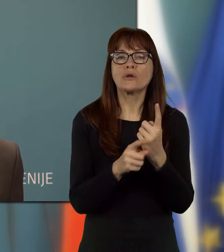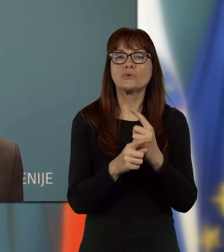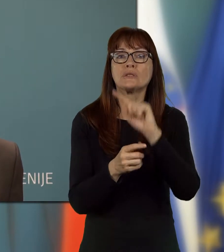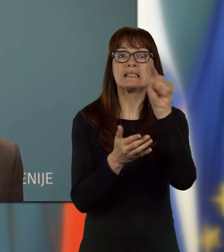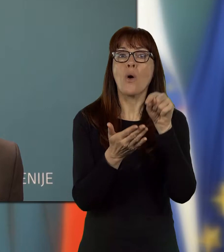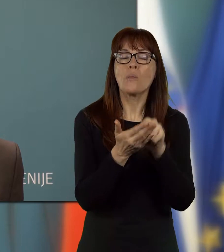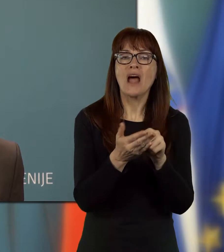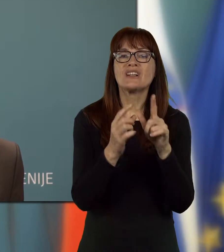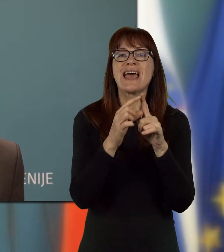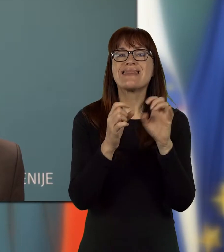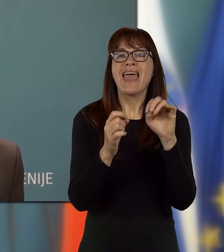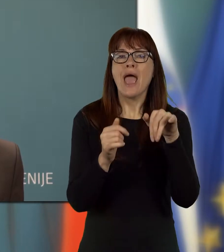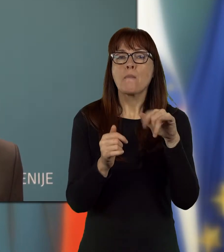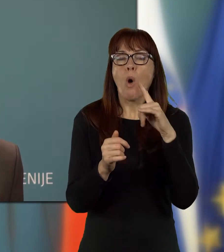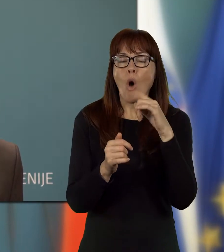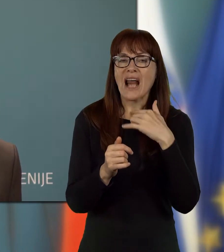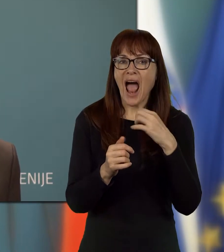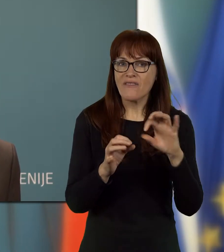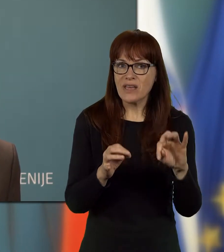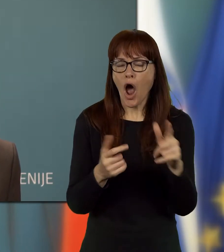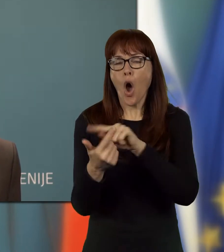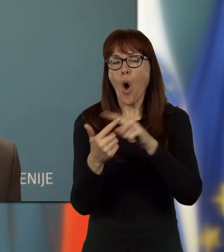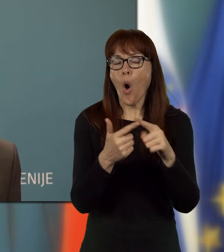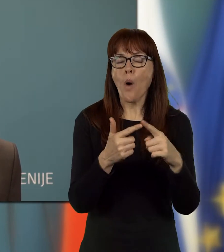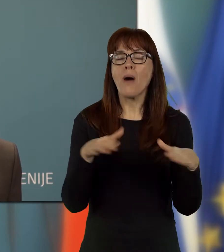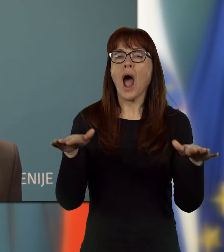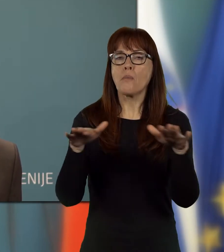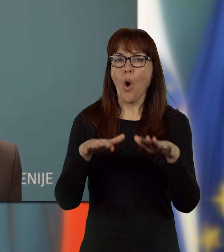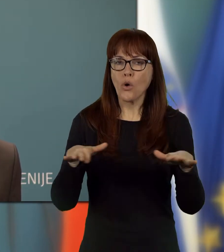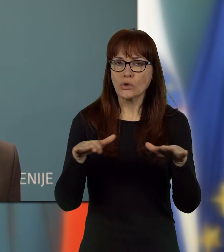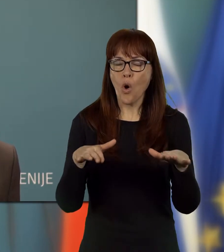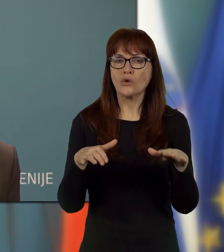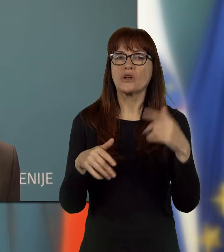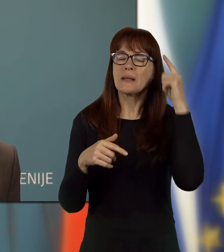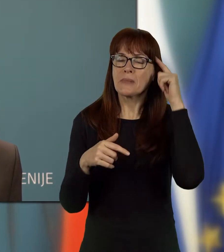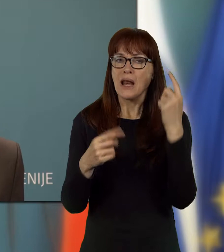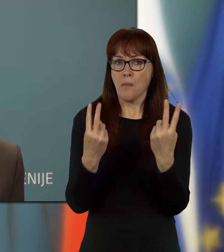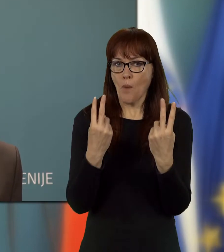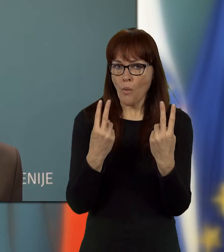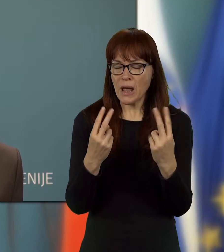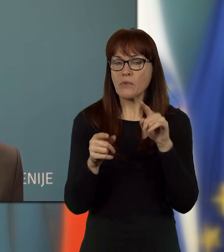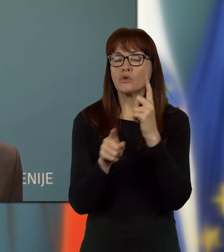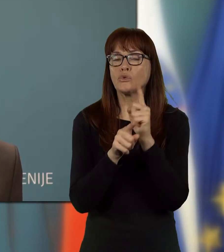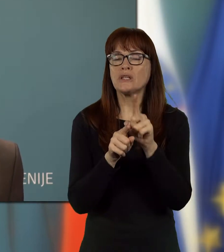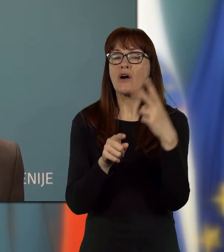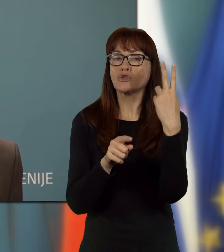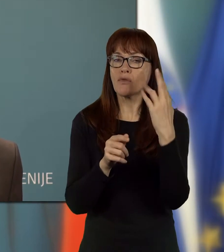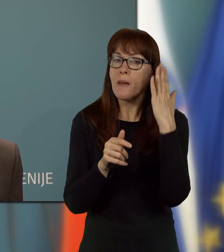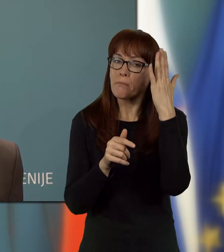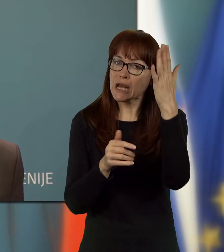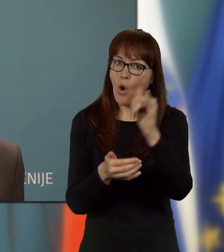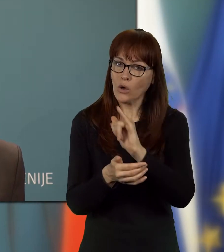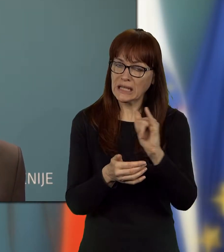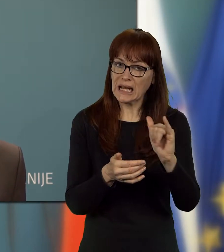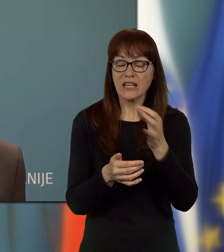tudi z vprašanji demografije, torej z obema področjema, ki sta po našem mnenju ključna za to, da bomo v Sloveniji tudi v